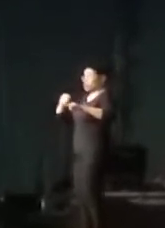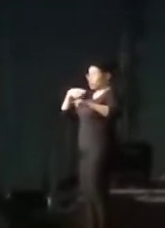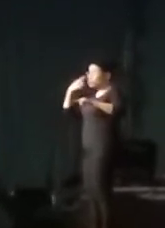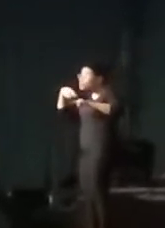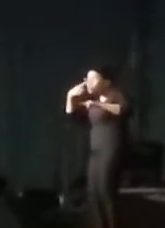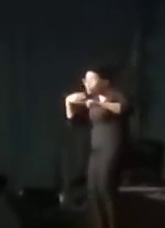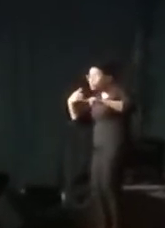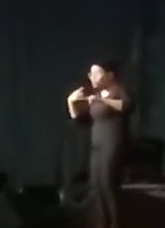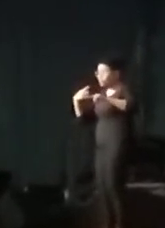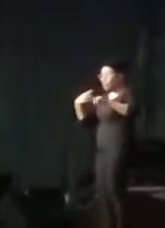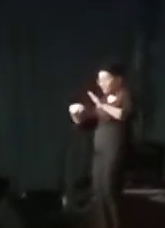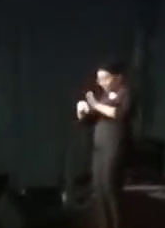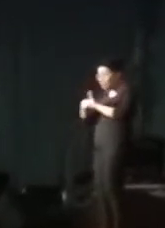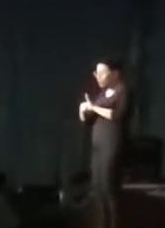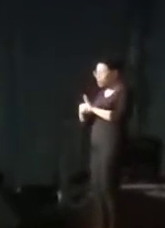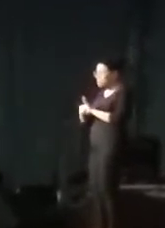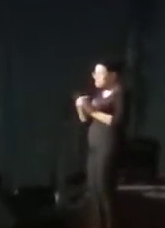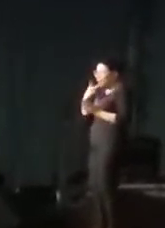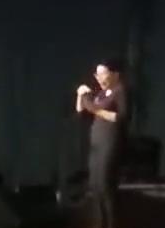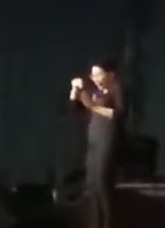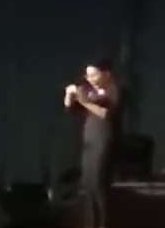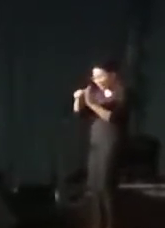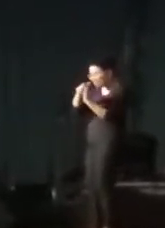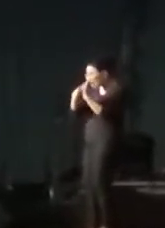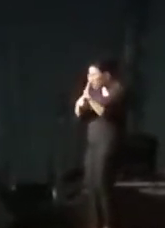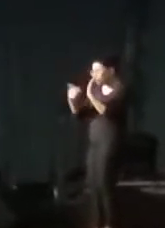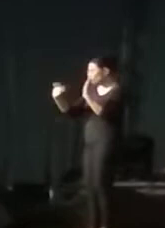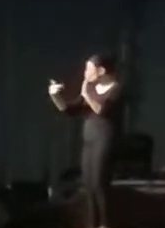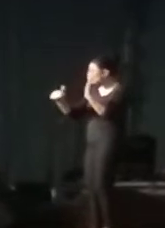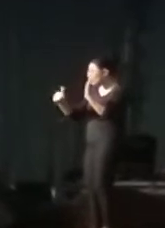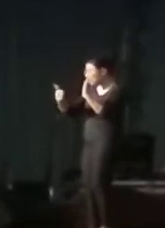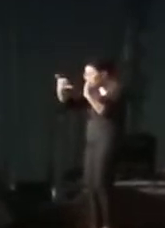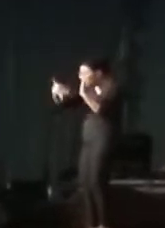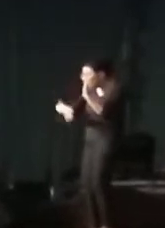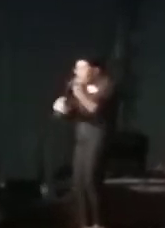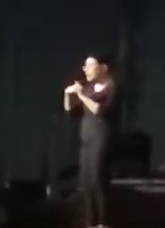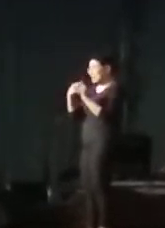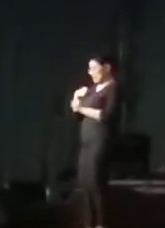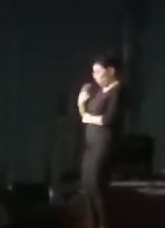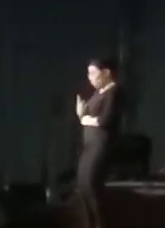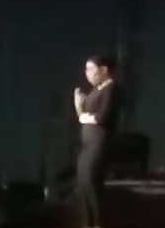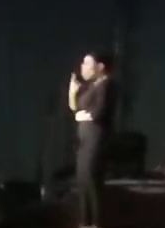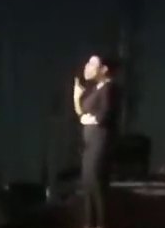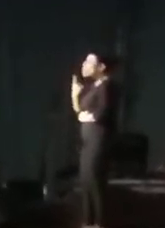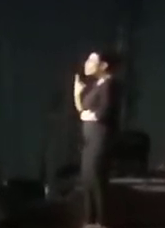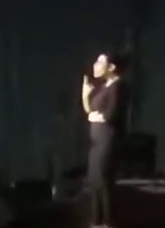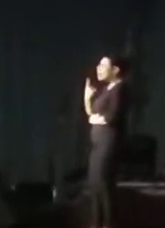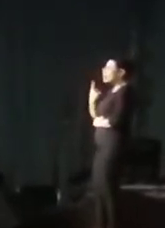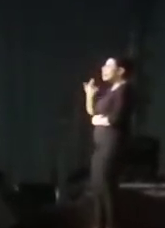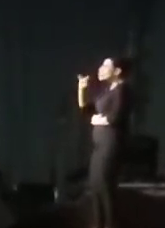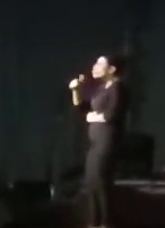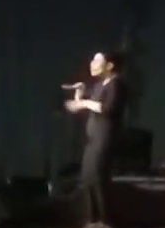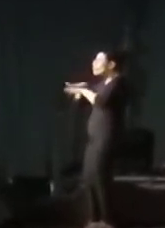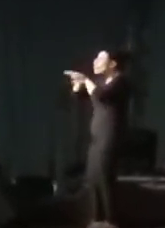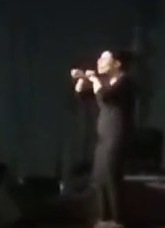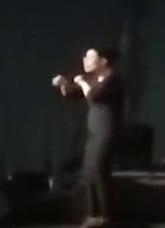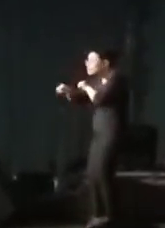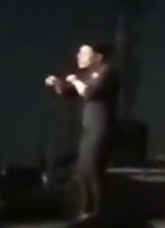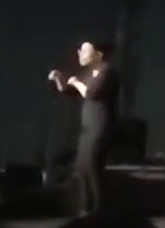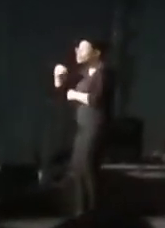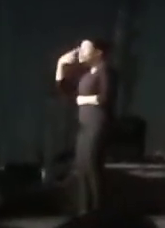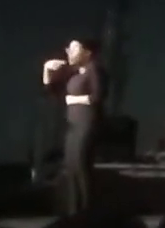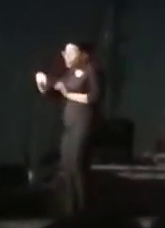direito. Não falava nada, mas lógico que eu era a única pessoa que não era formada em direito naquela